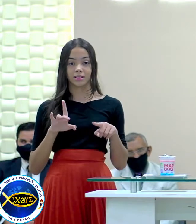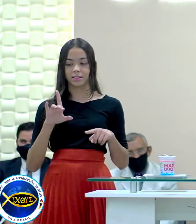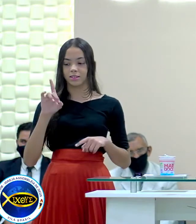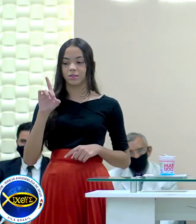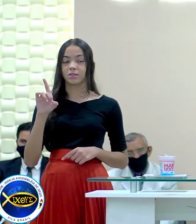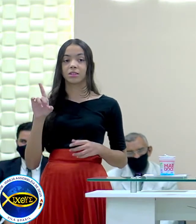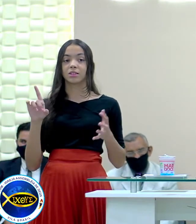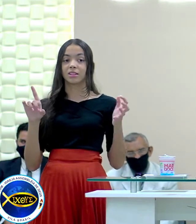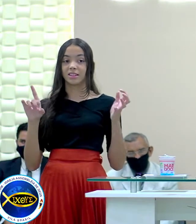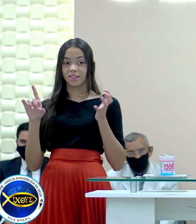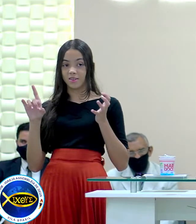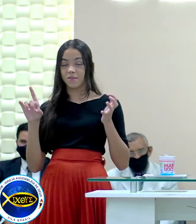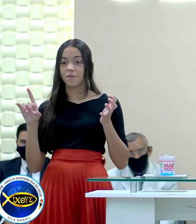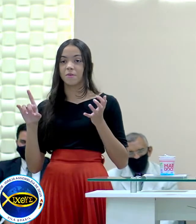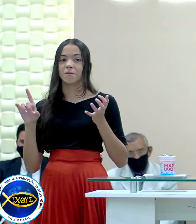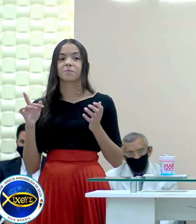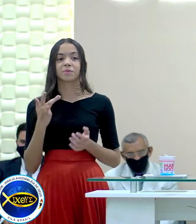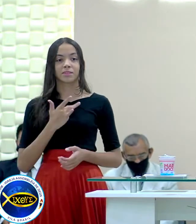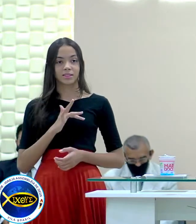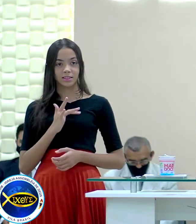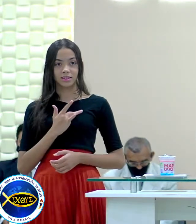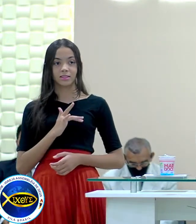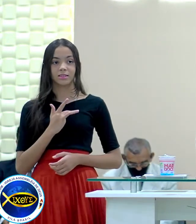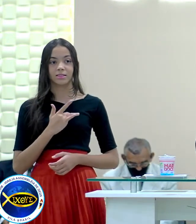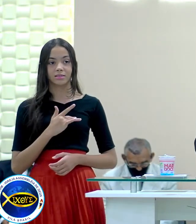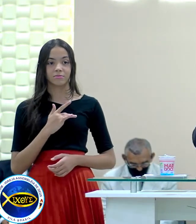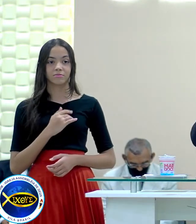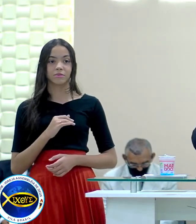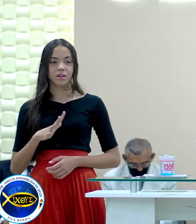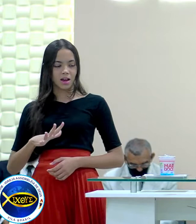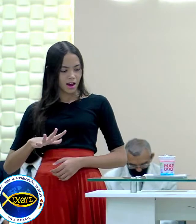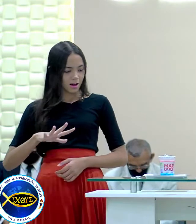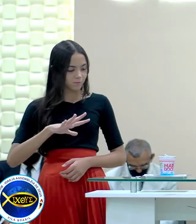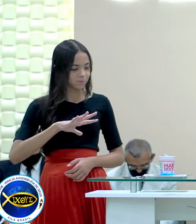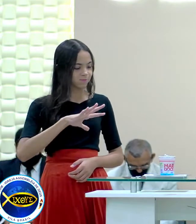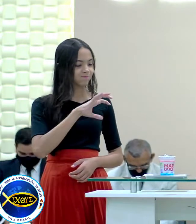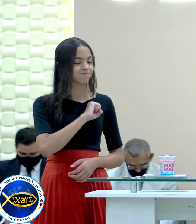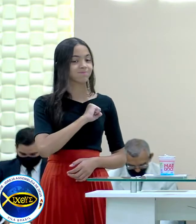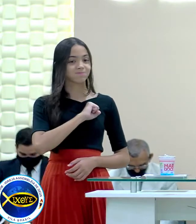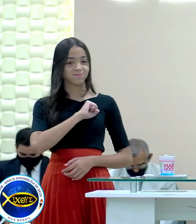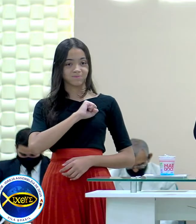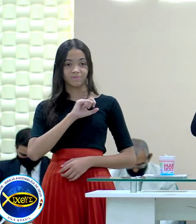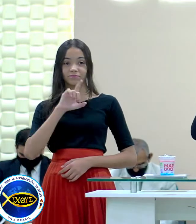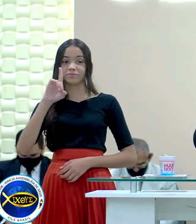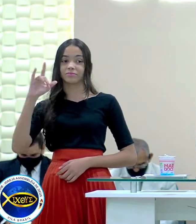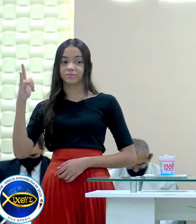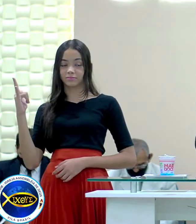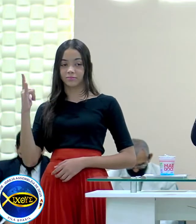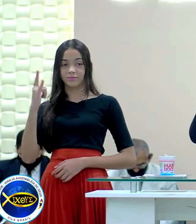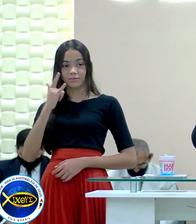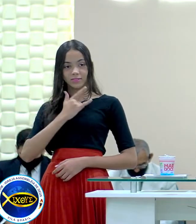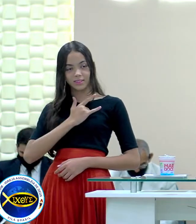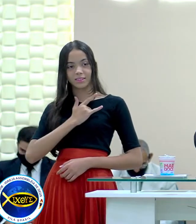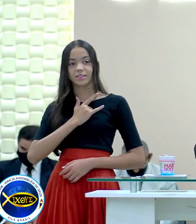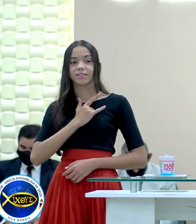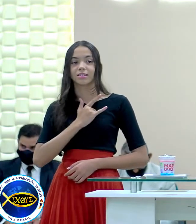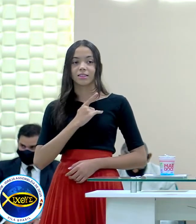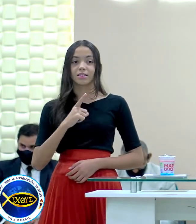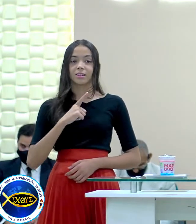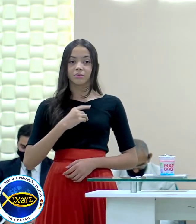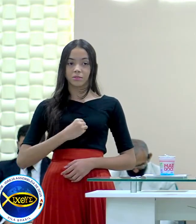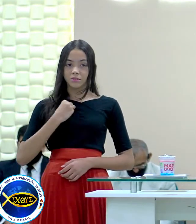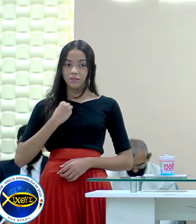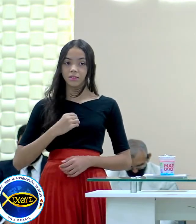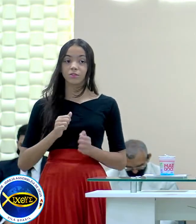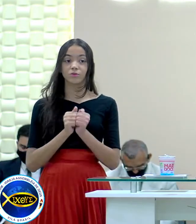em misericórdia, pelo seu grande amor com que nos amou, deu-nos vida com Cristo,